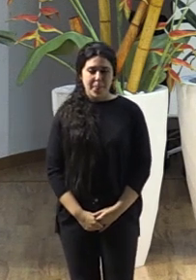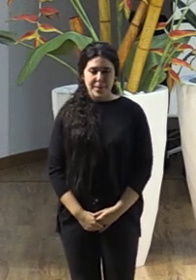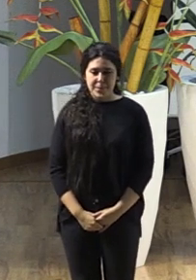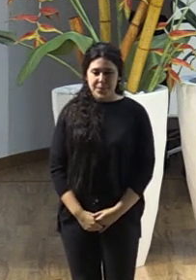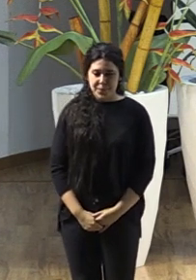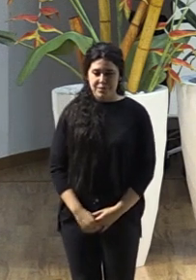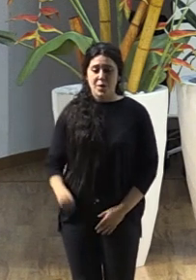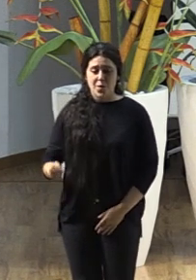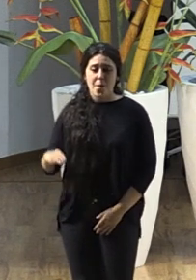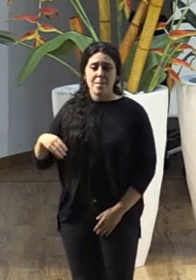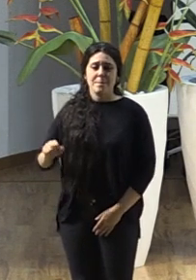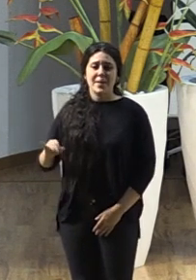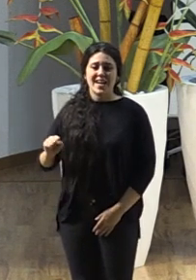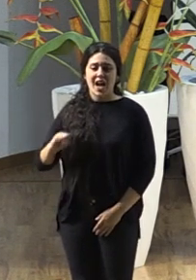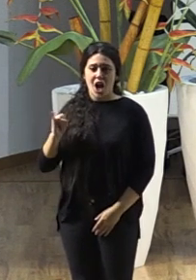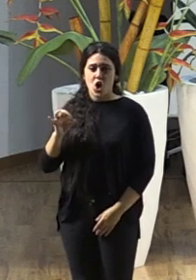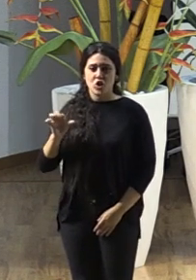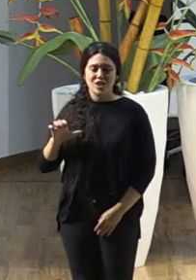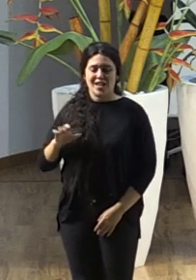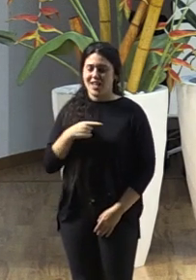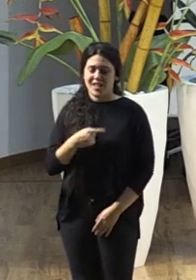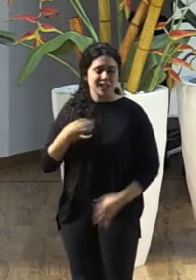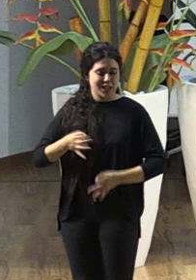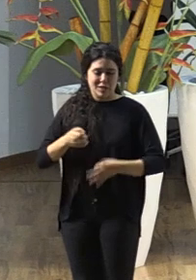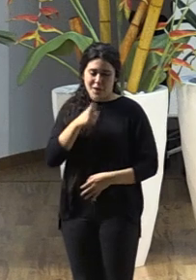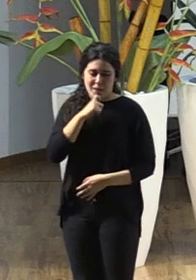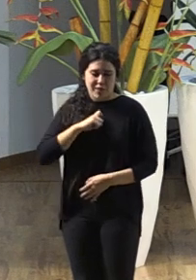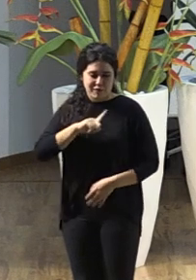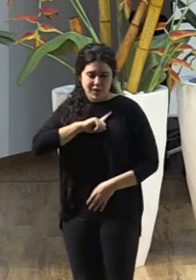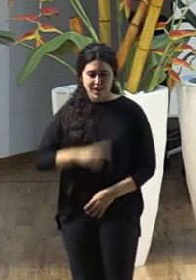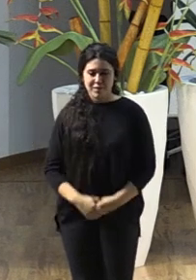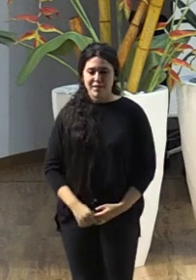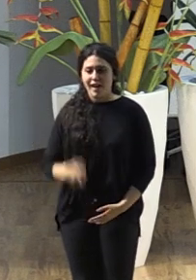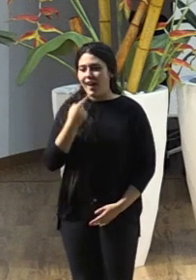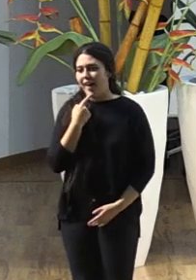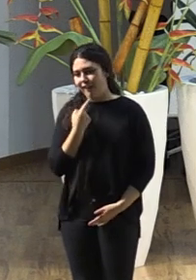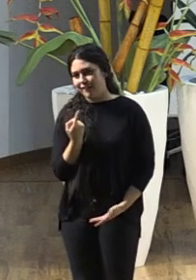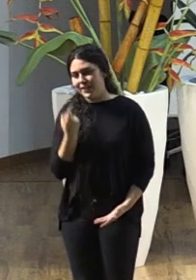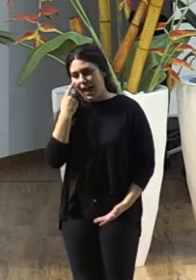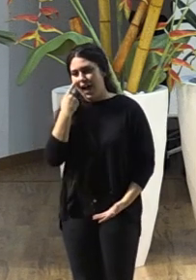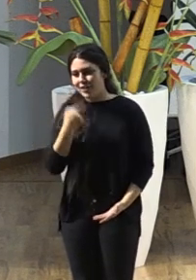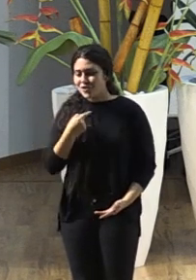Luego María José siempre me pone en dificultad. A ver cómo contesto.